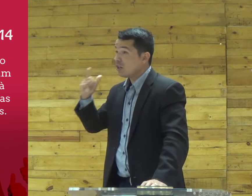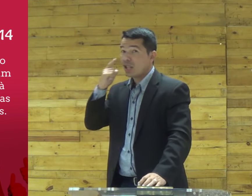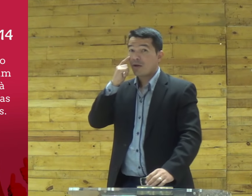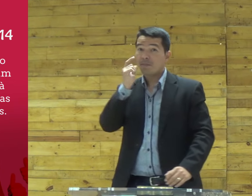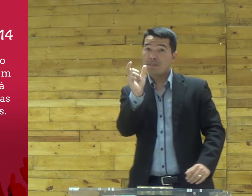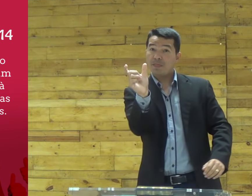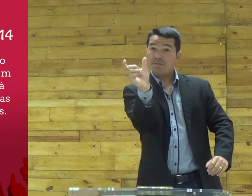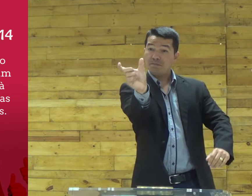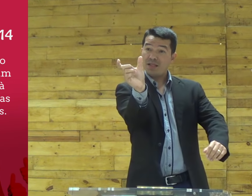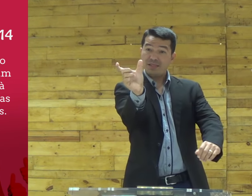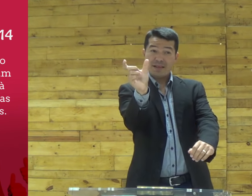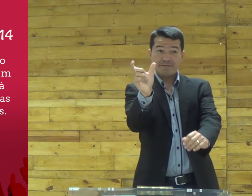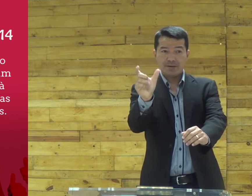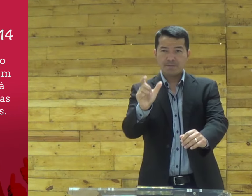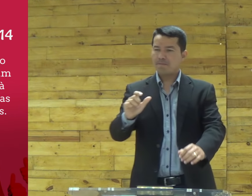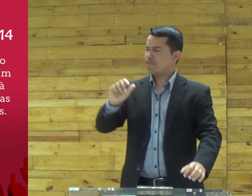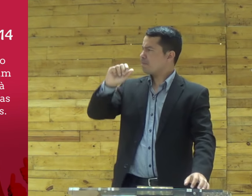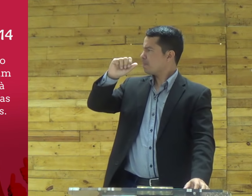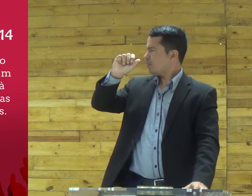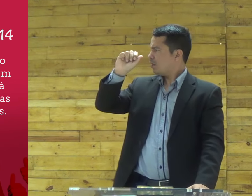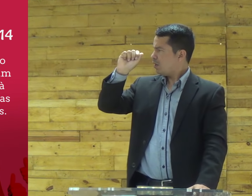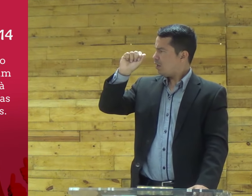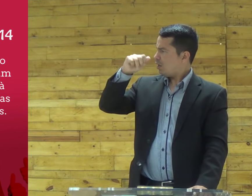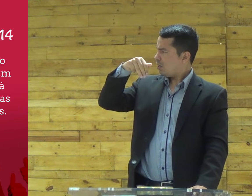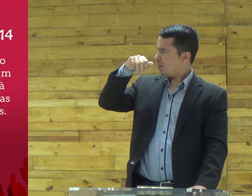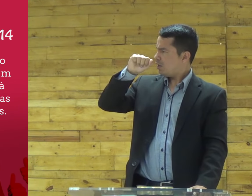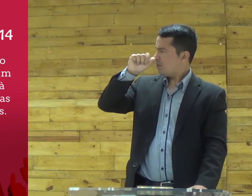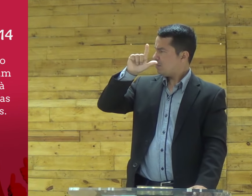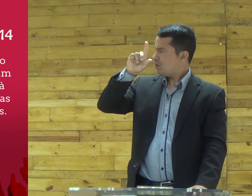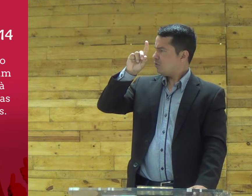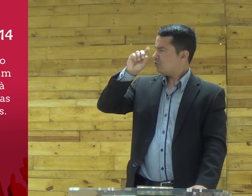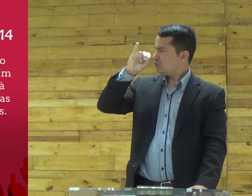bonito. A palavra em lilása ali meio roxinho,